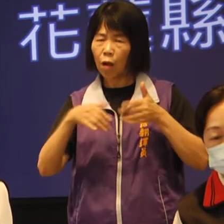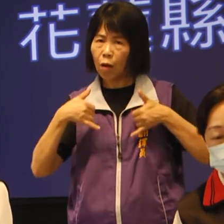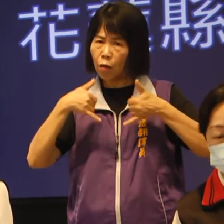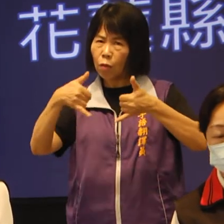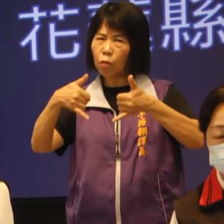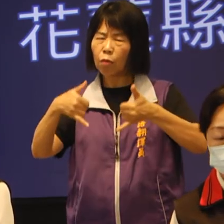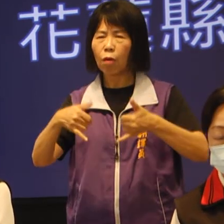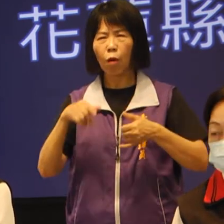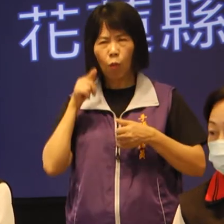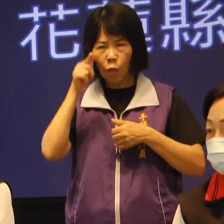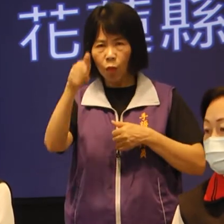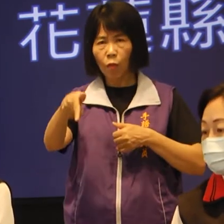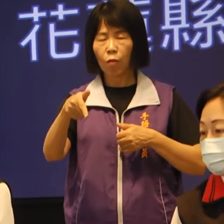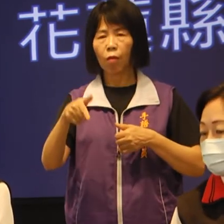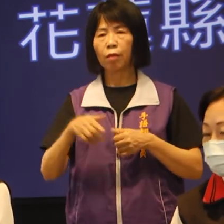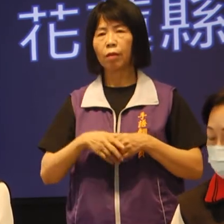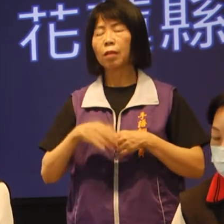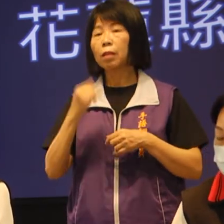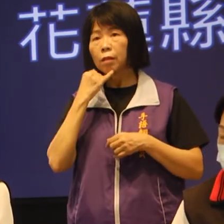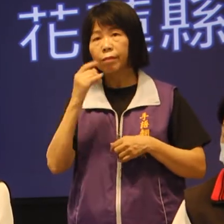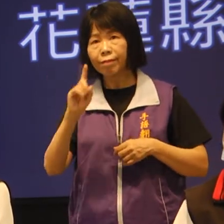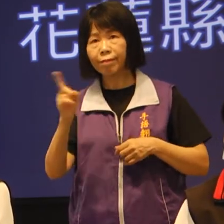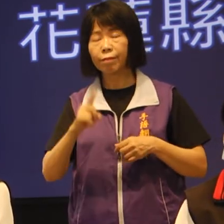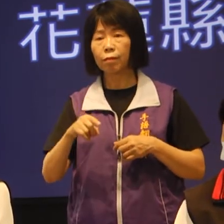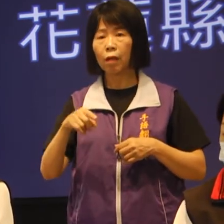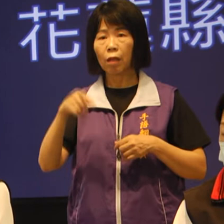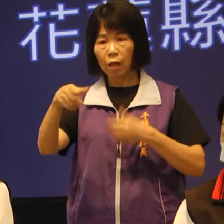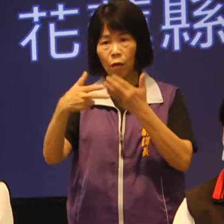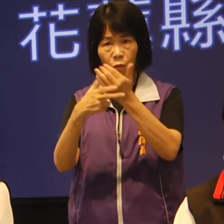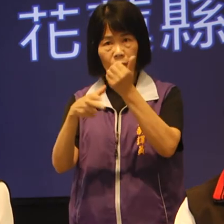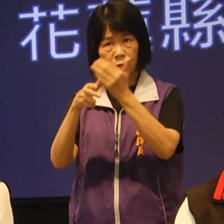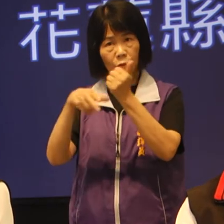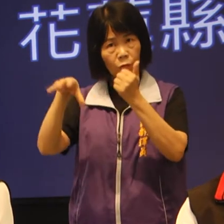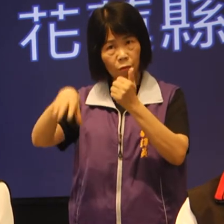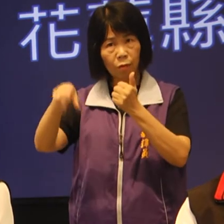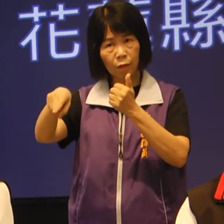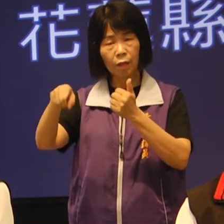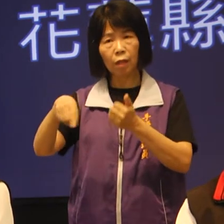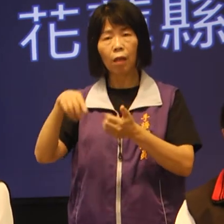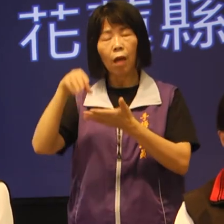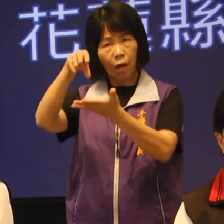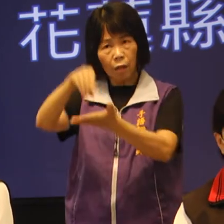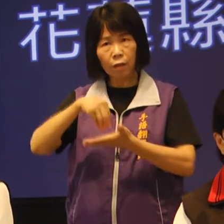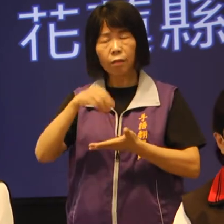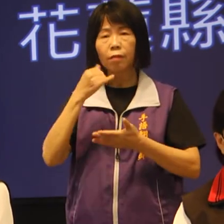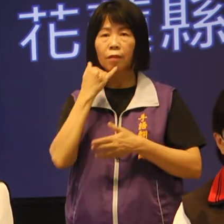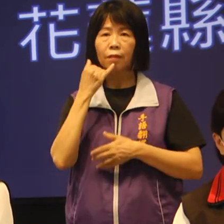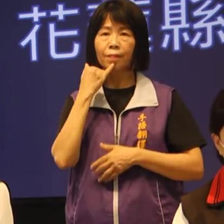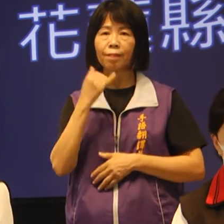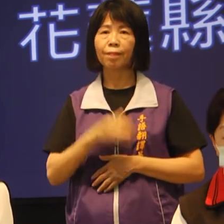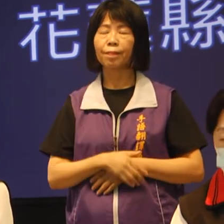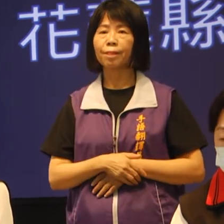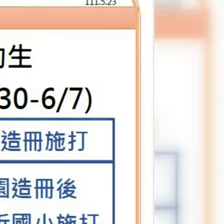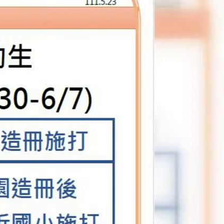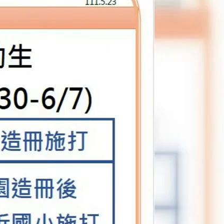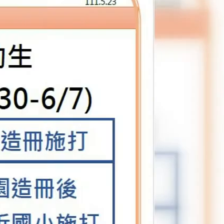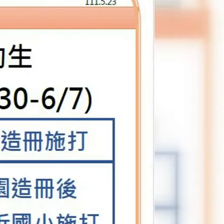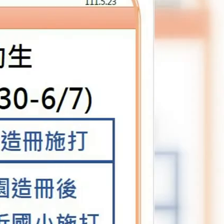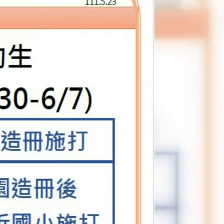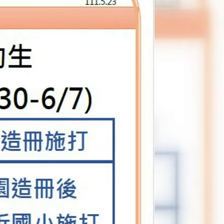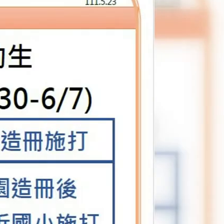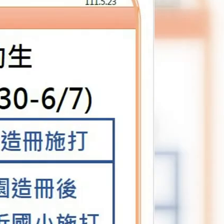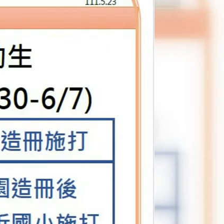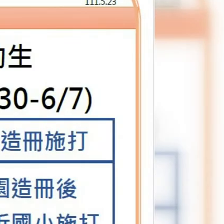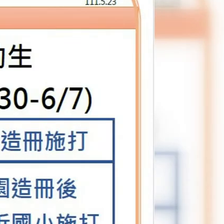较不方便的话，那也可以在当地的卫生所去进行领取快筛试剂的一个作业，